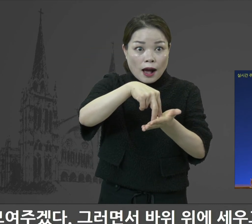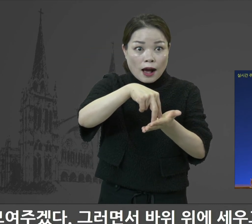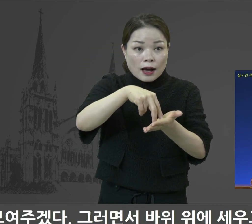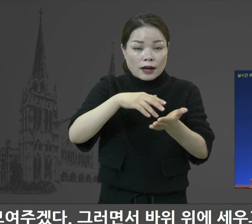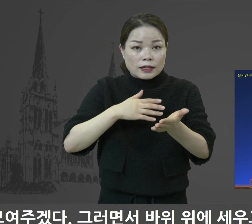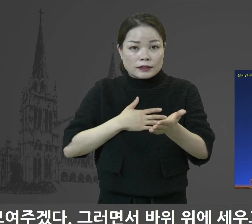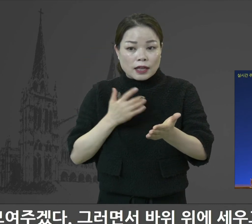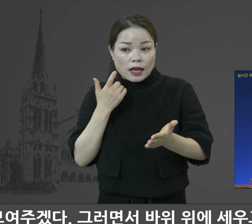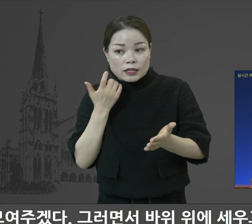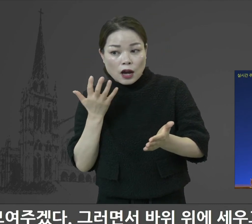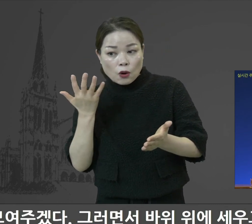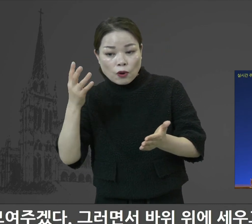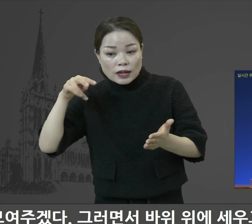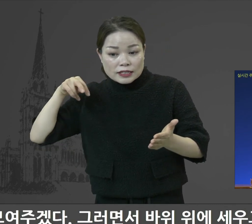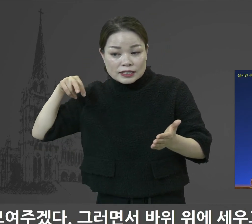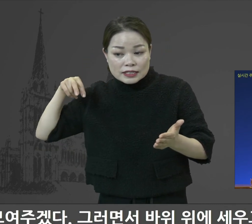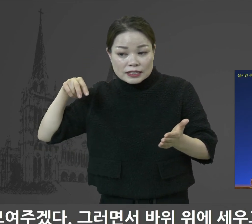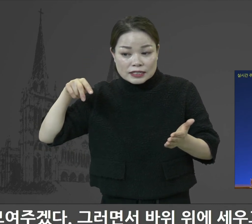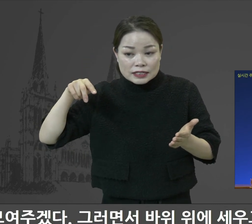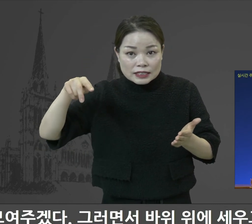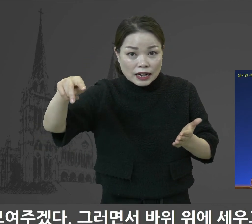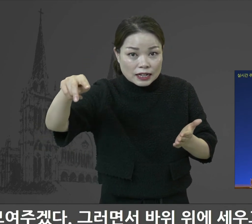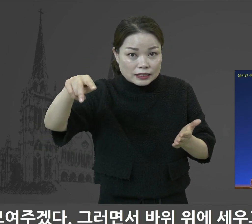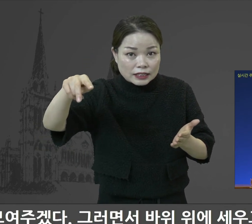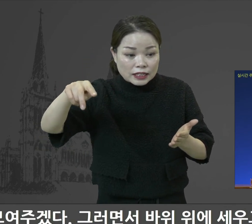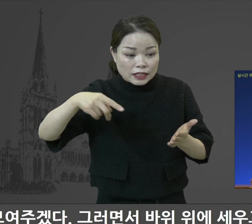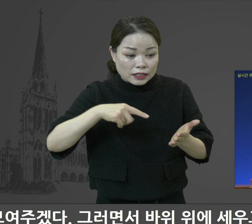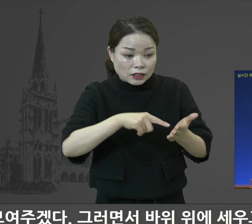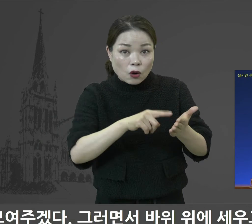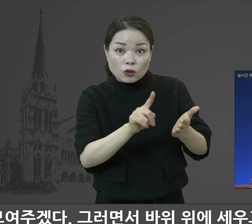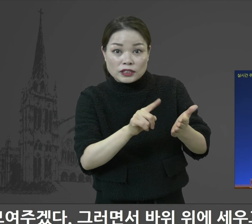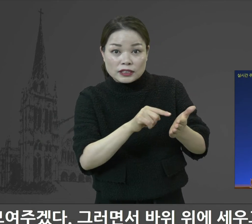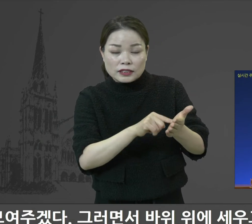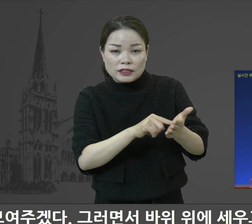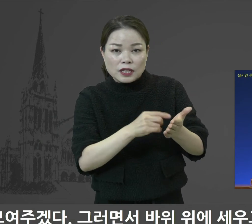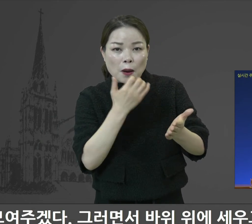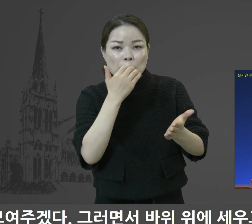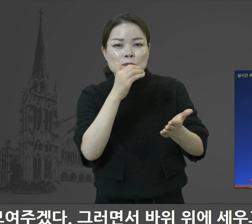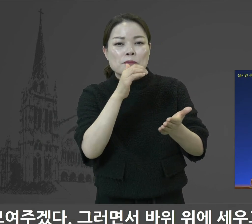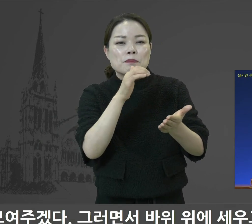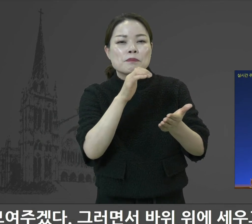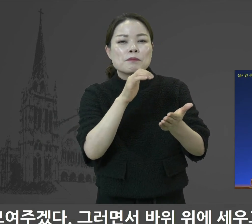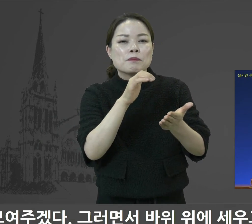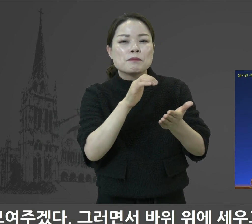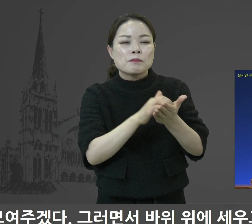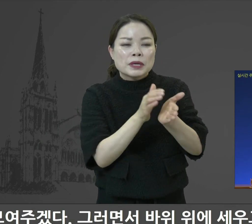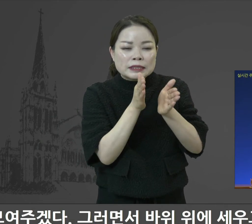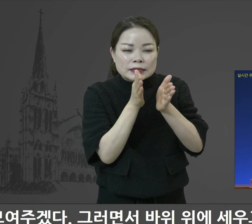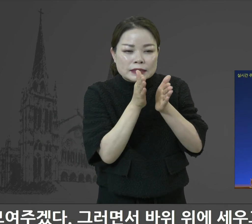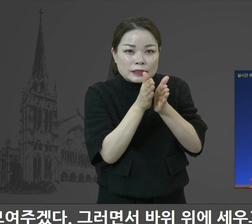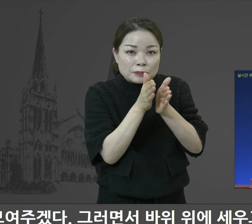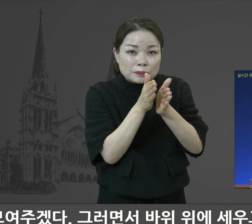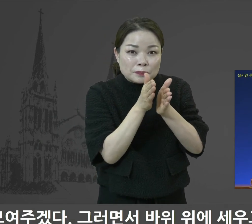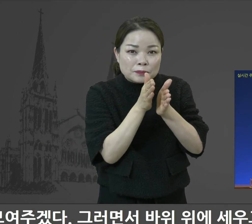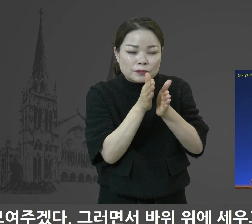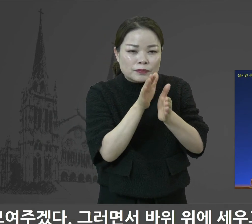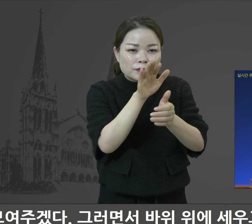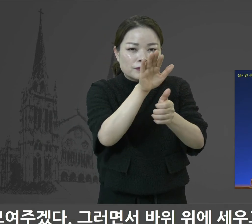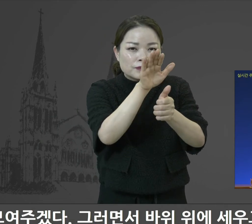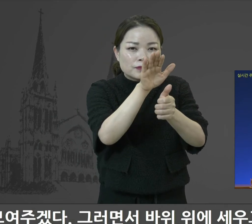내 영광이 지나갈 때 내가 너를 어디에? 반석 틈에